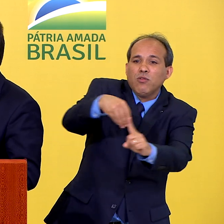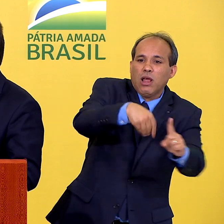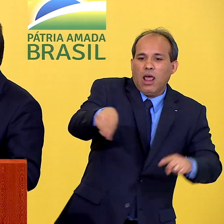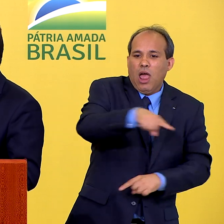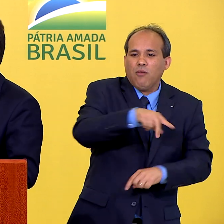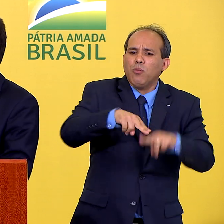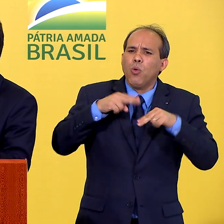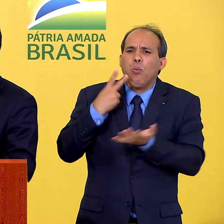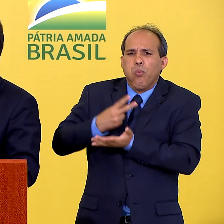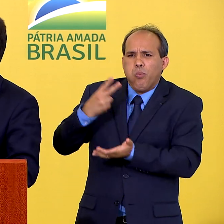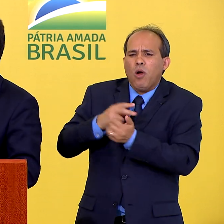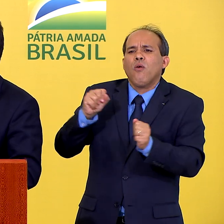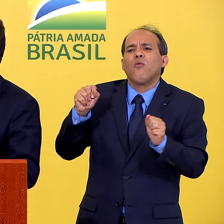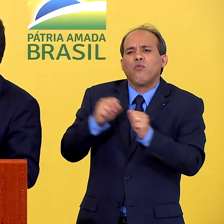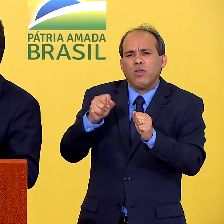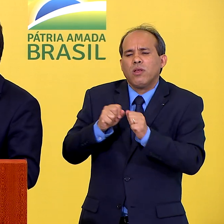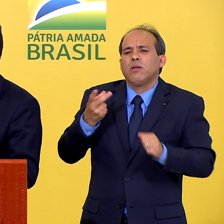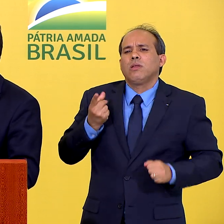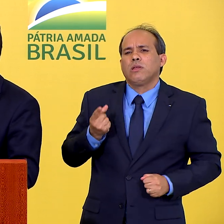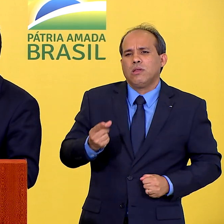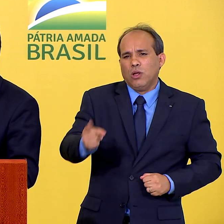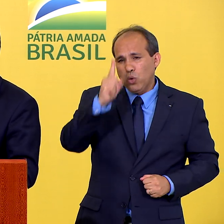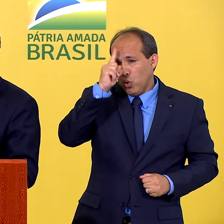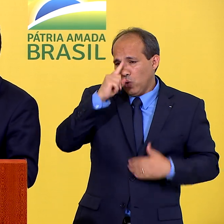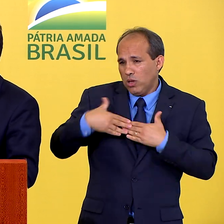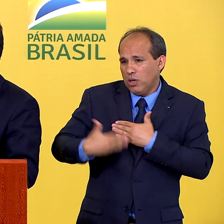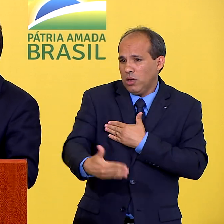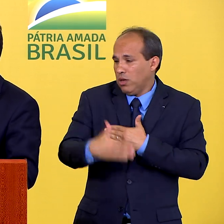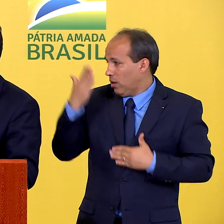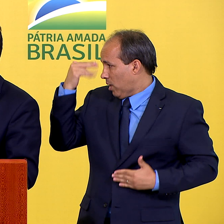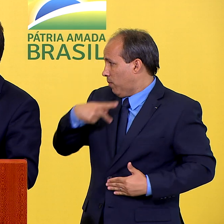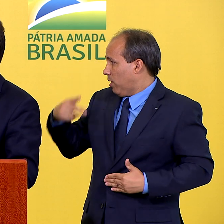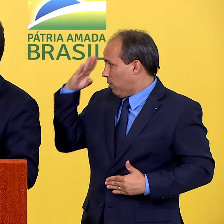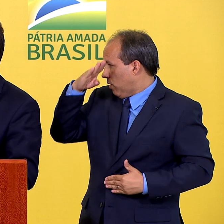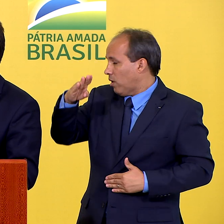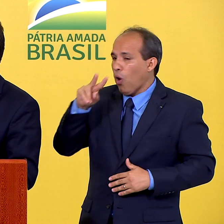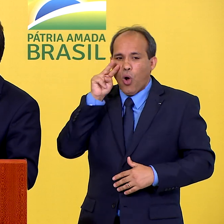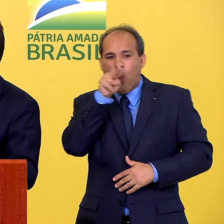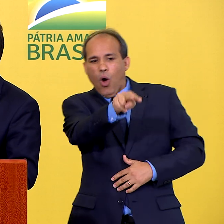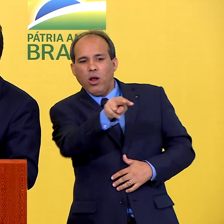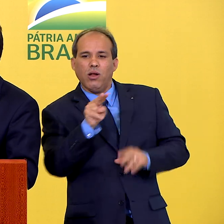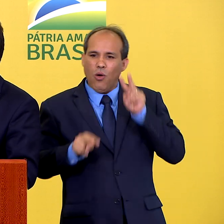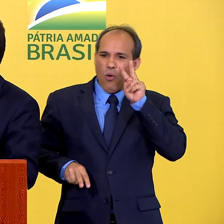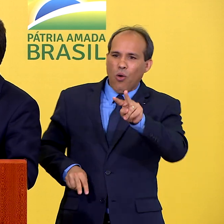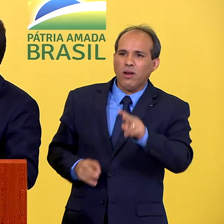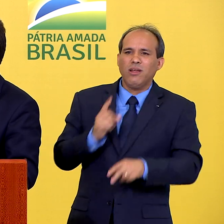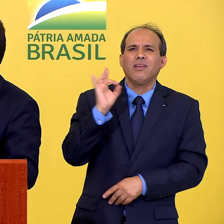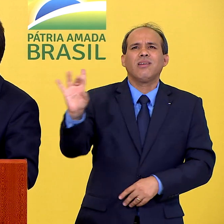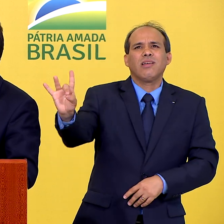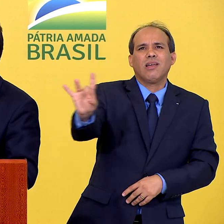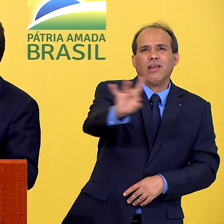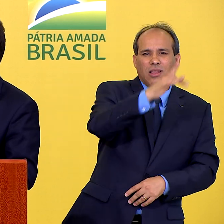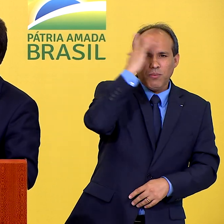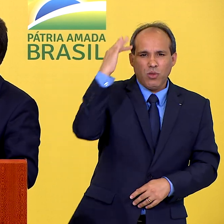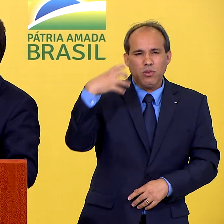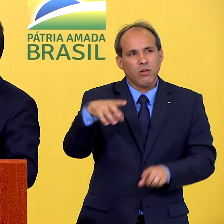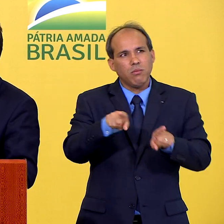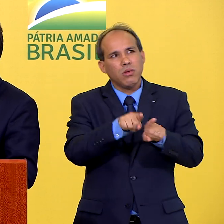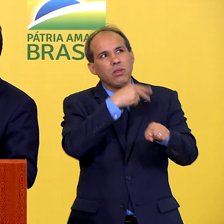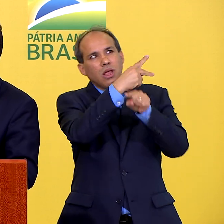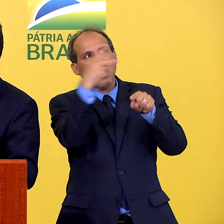que nós continuamos fazendo permanentemente, presidente Bolsonaro, olhando cada brasileiro para que ele também se